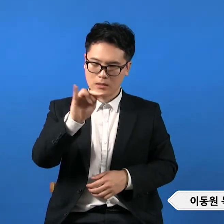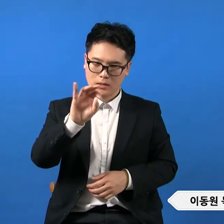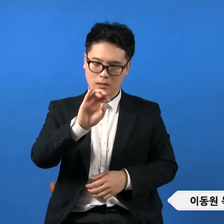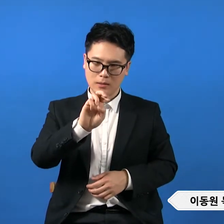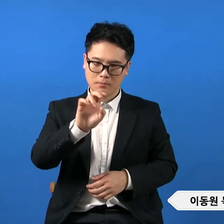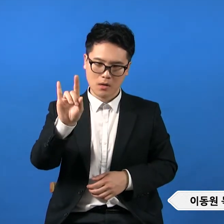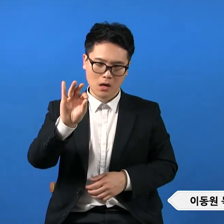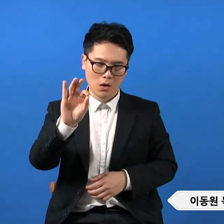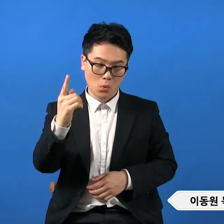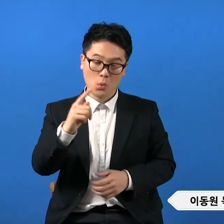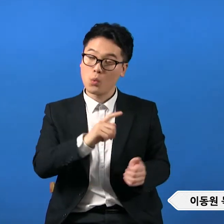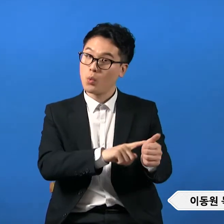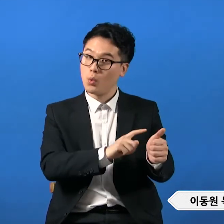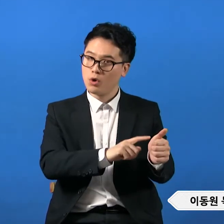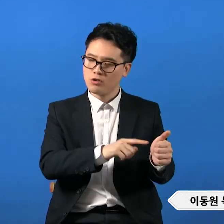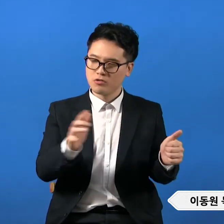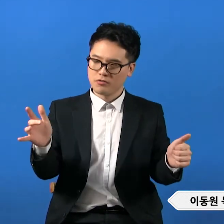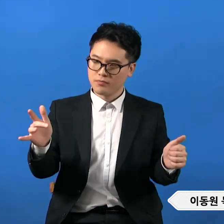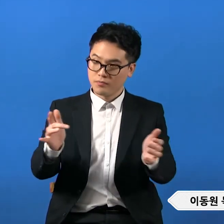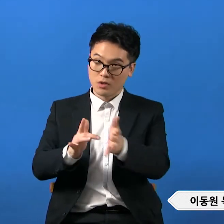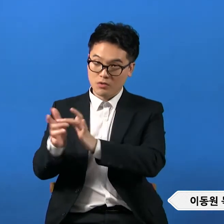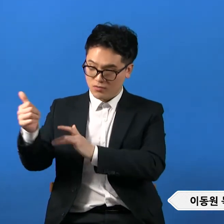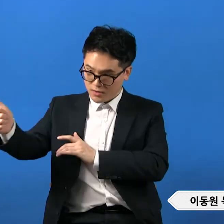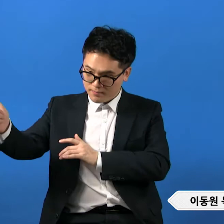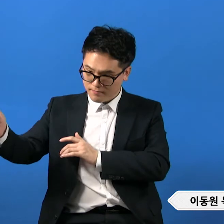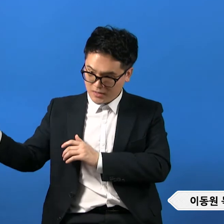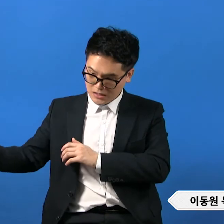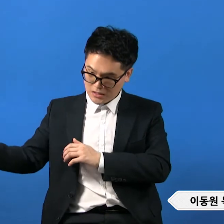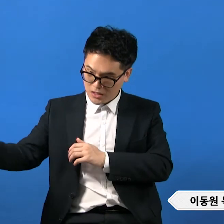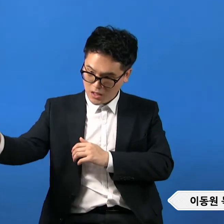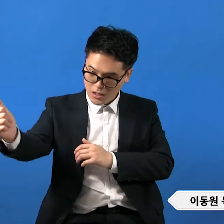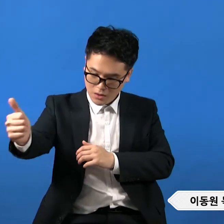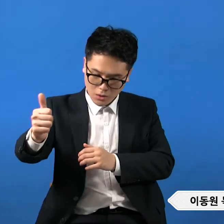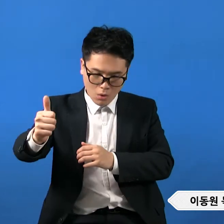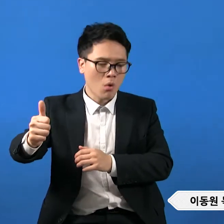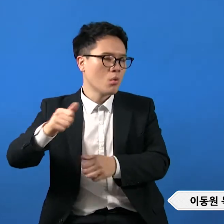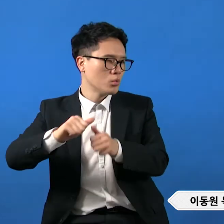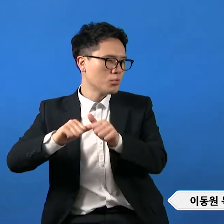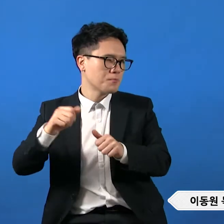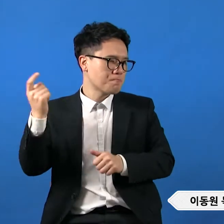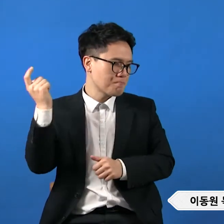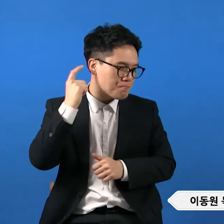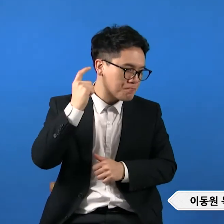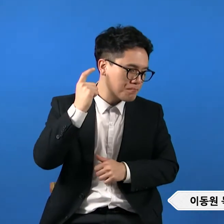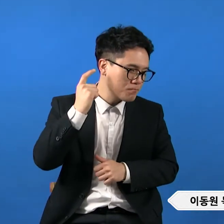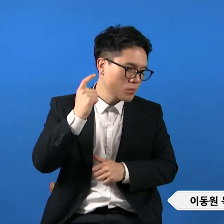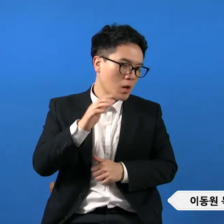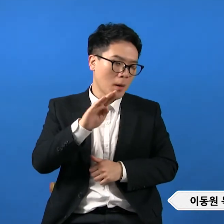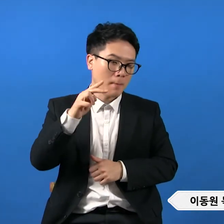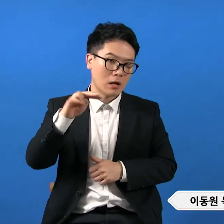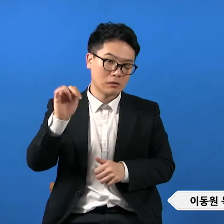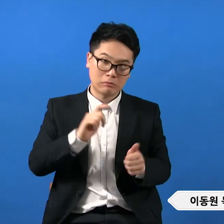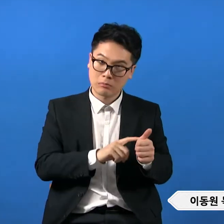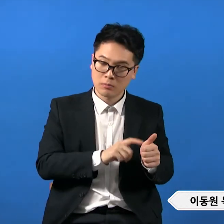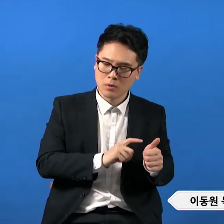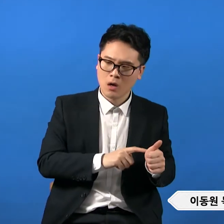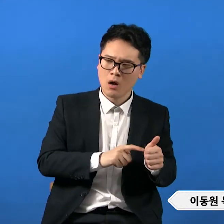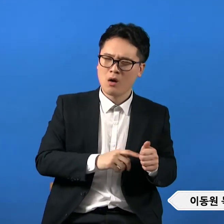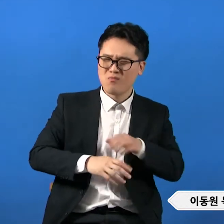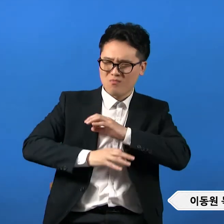바디메오가 예수님이 지나가신다는 소식을 들었어요. 그 소식을 듣자마자 바디메오는 뭐라고 외쳤습니까?